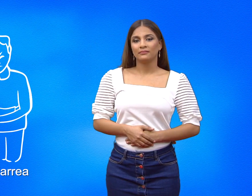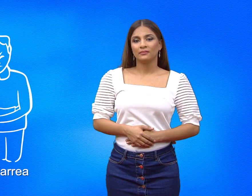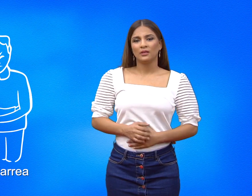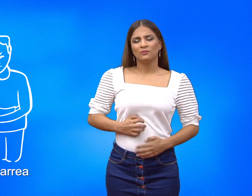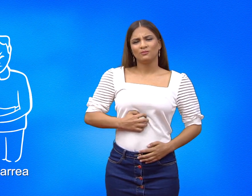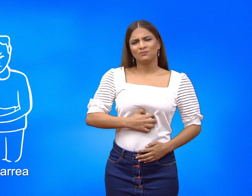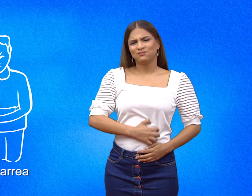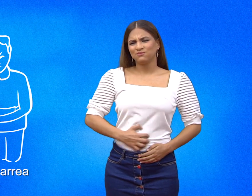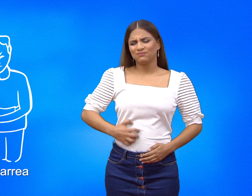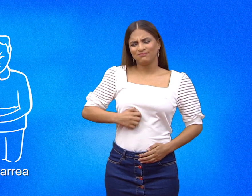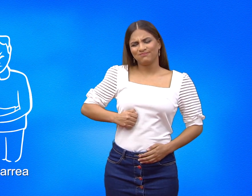diarrea